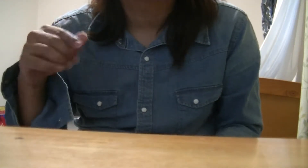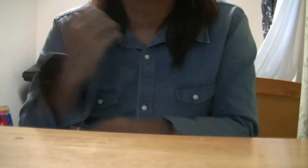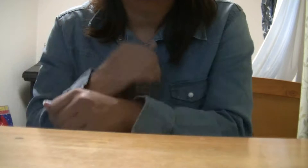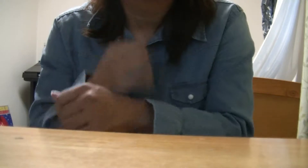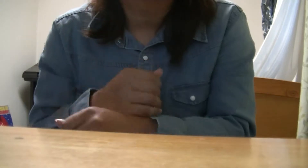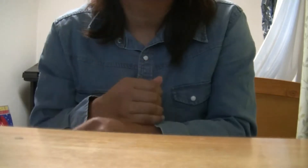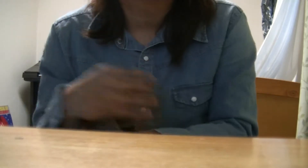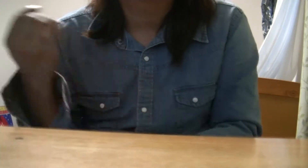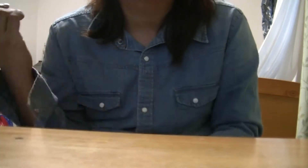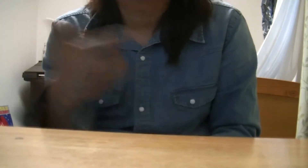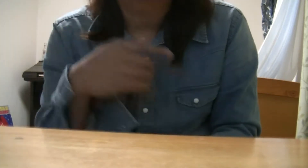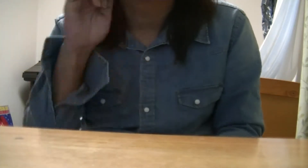番早いわけじゃないです。